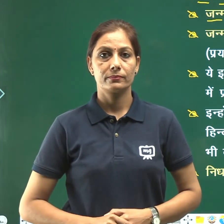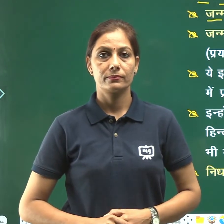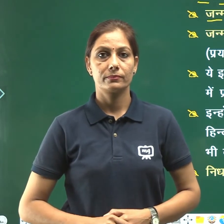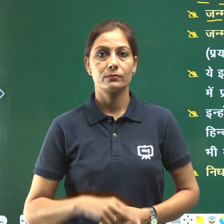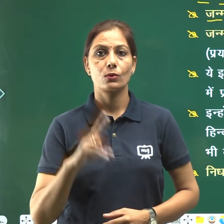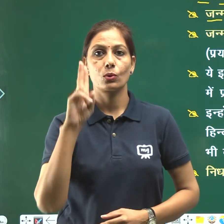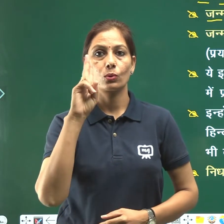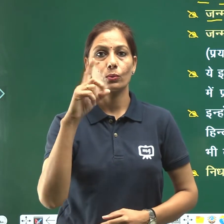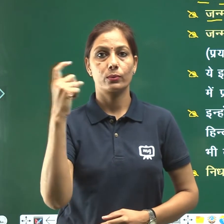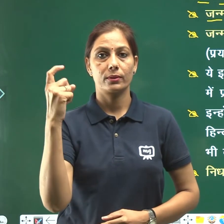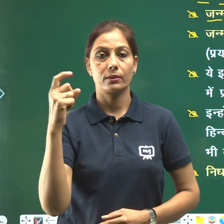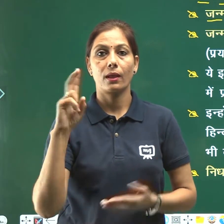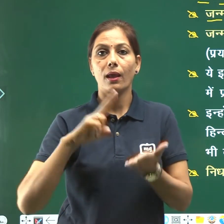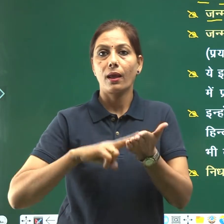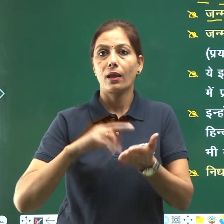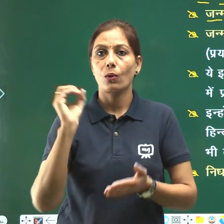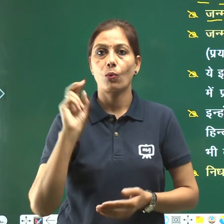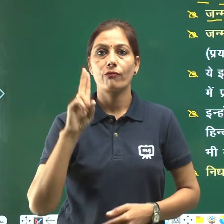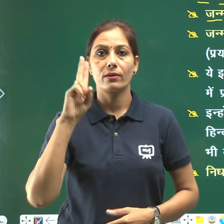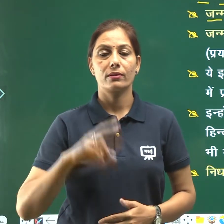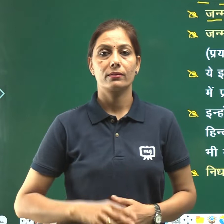27 नवंबर